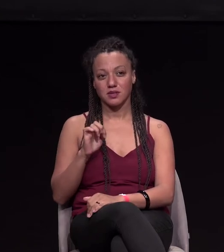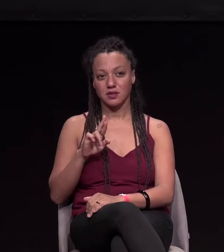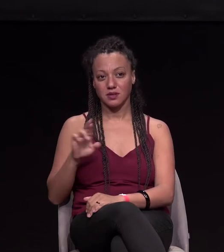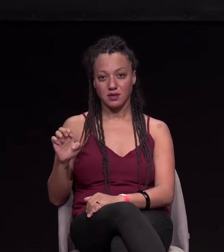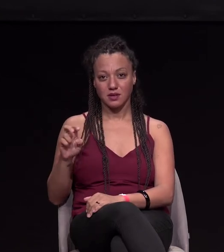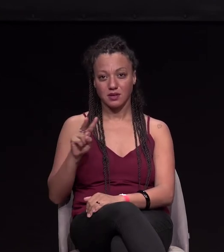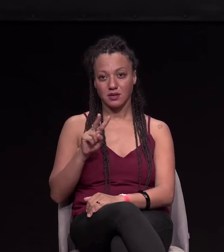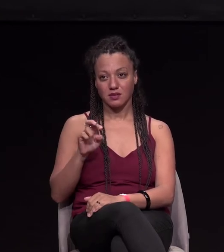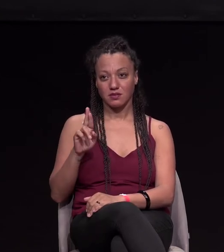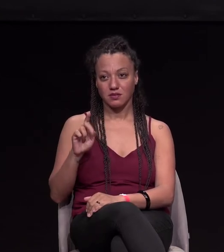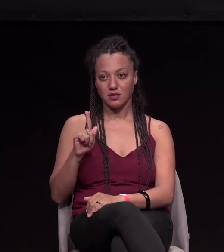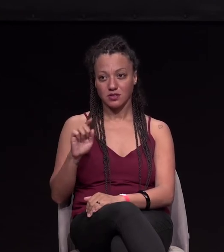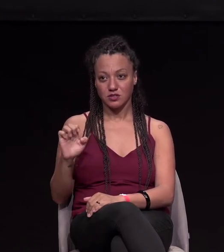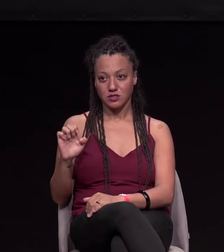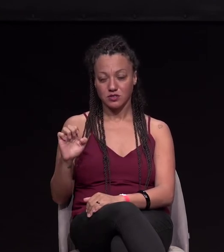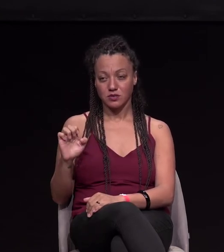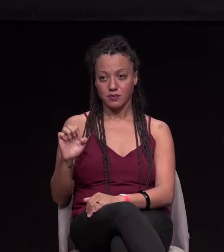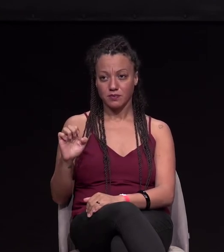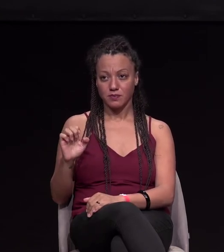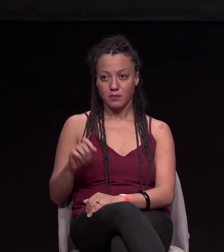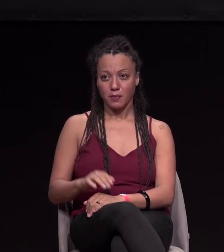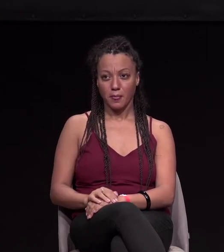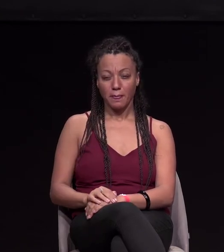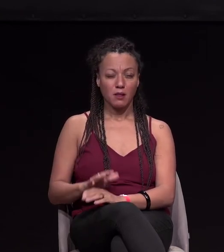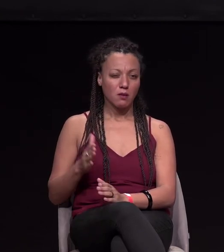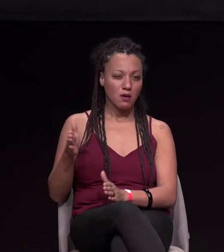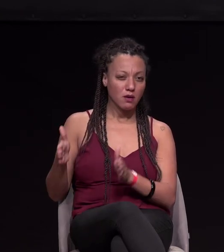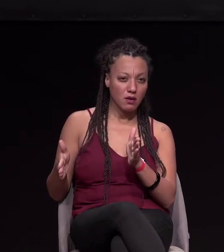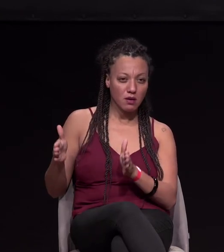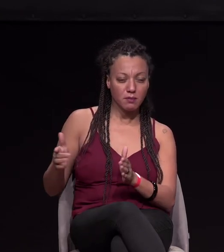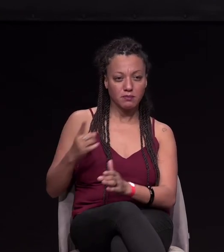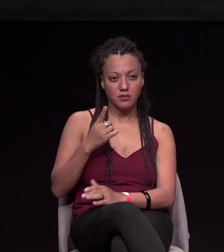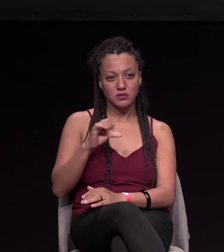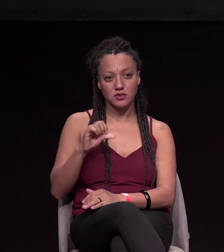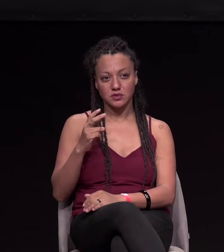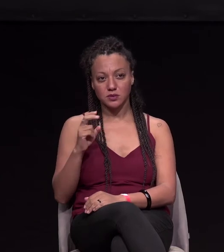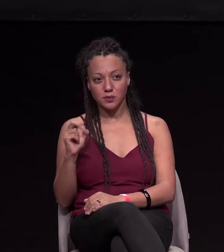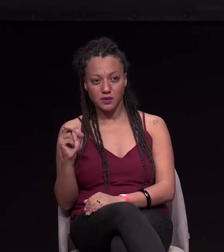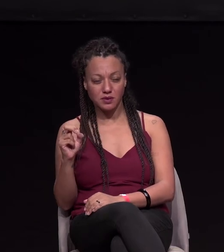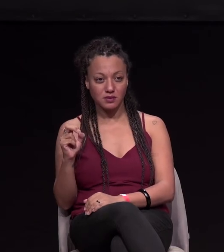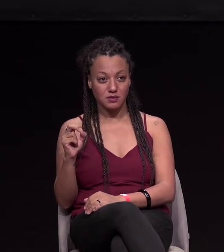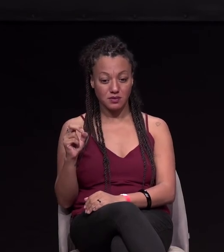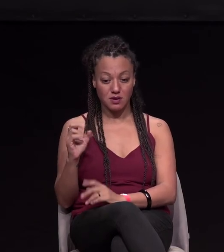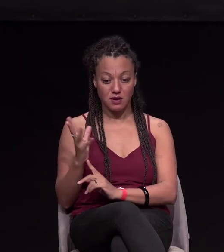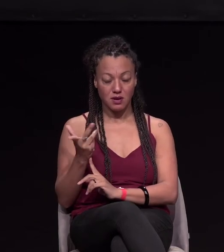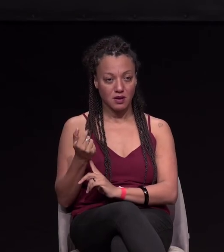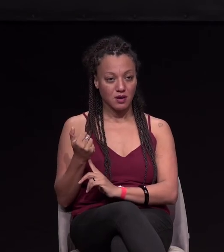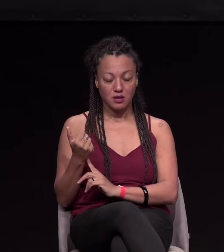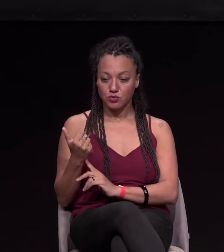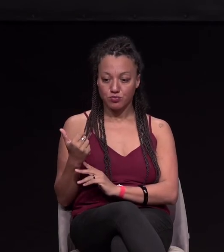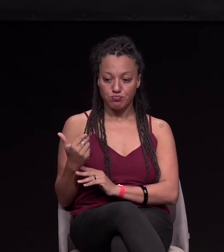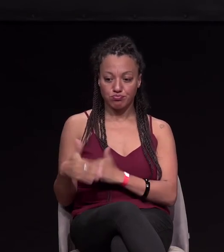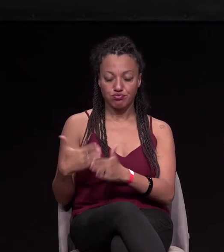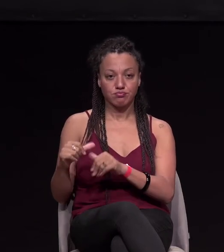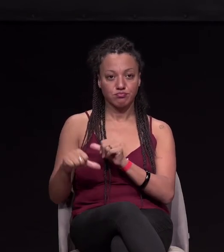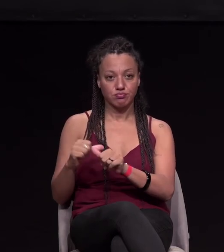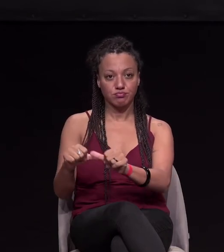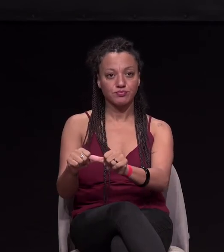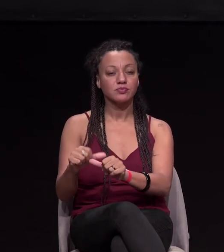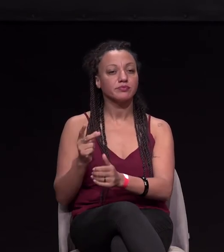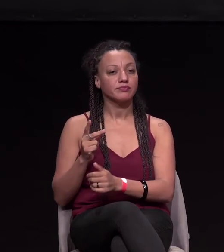esse e se esse campo dos anos 50 dessa renovação das artes plásticas que vai contar com muitos estrangeiros